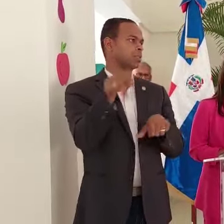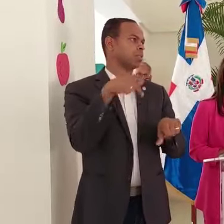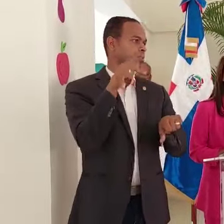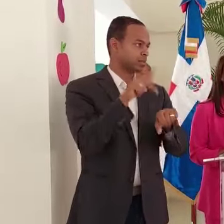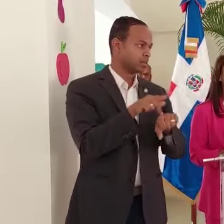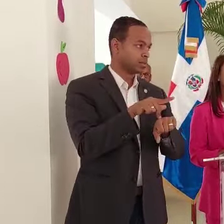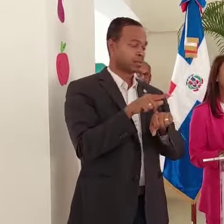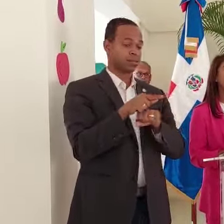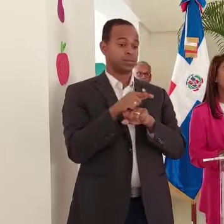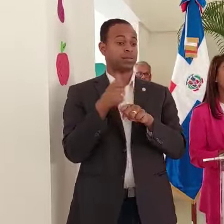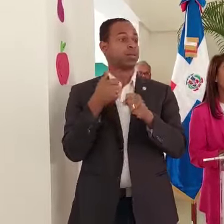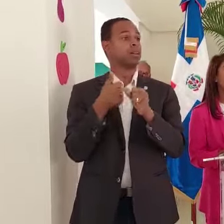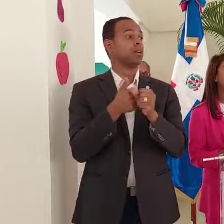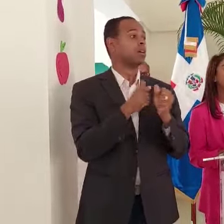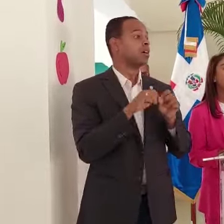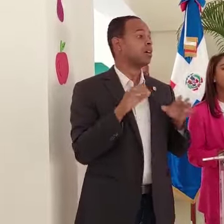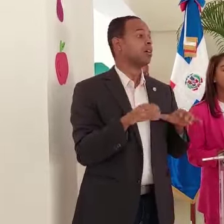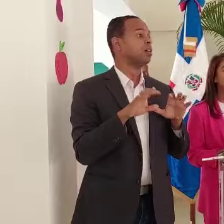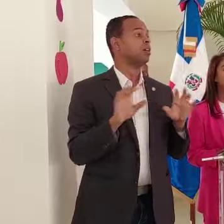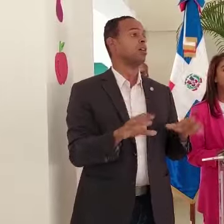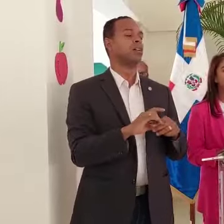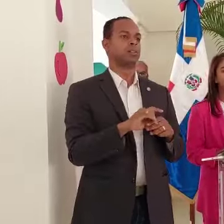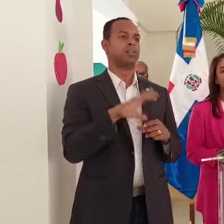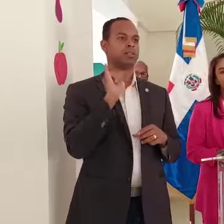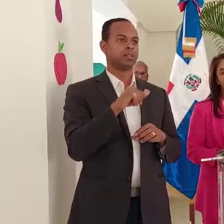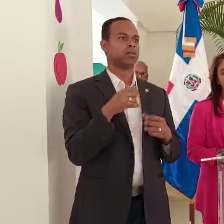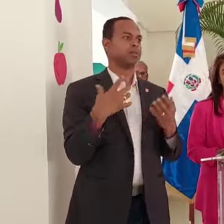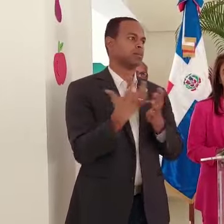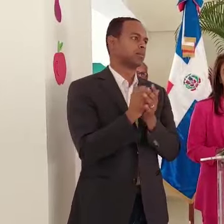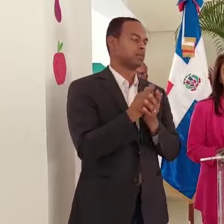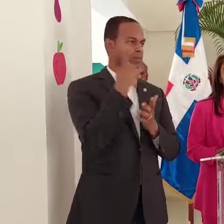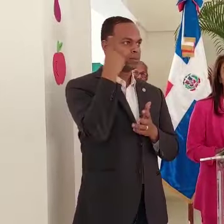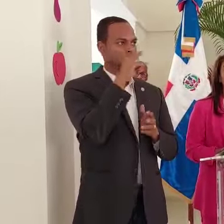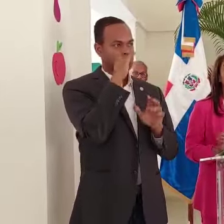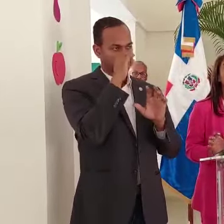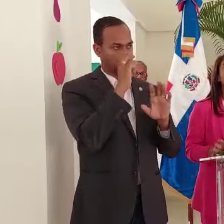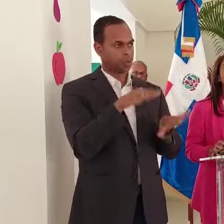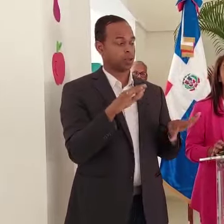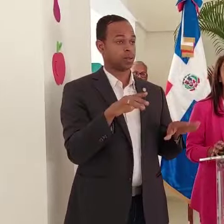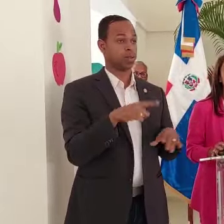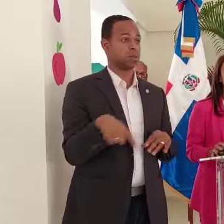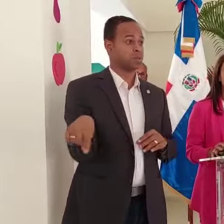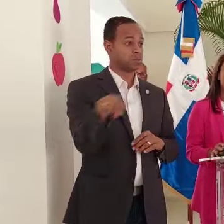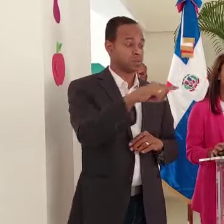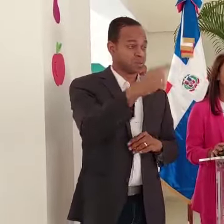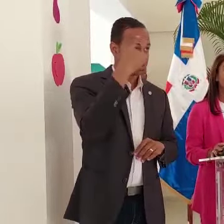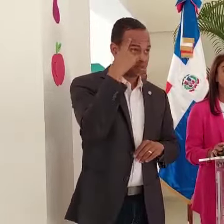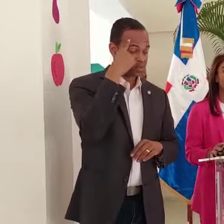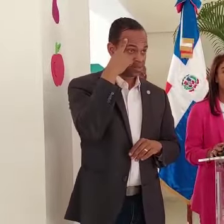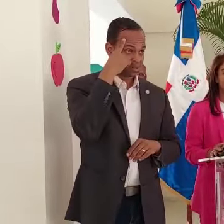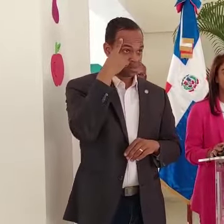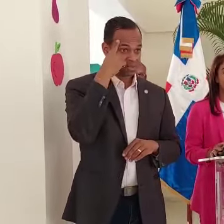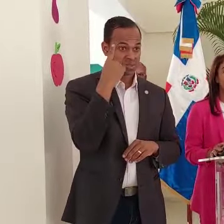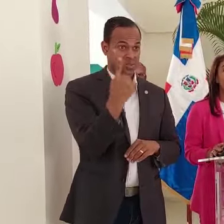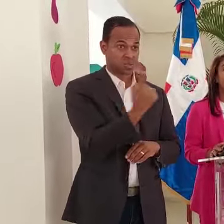provincia, que cada cosa que hagan sea en beneficio de los niños. Piensen en